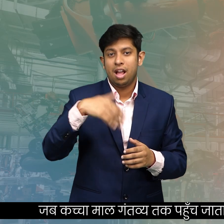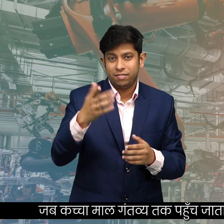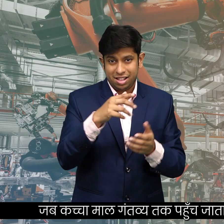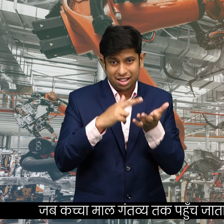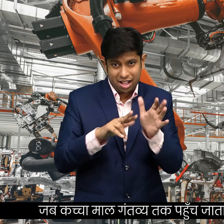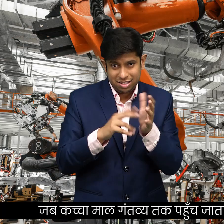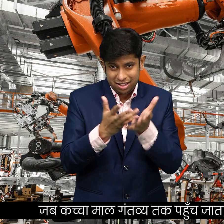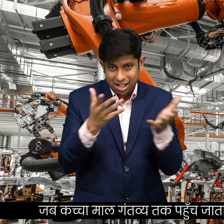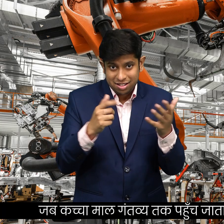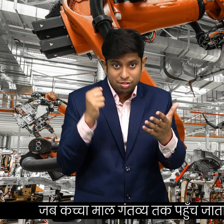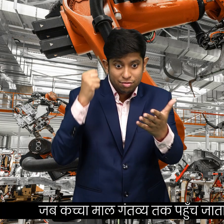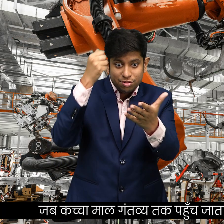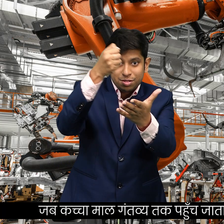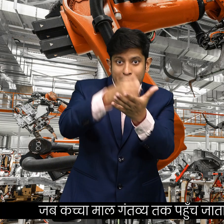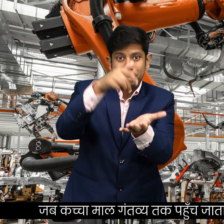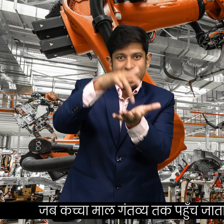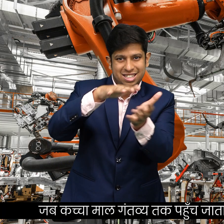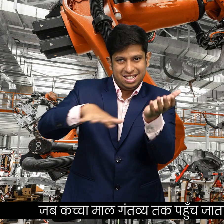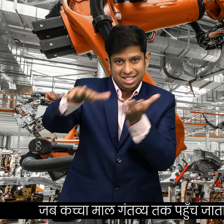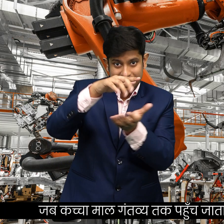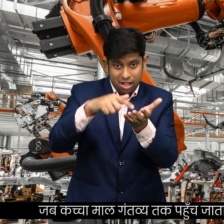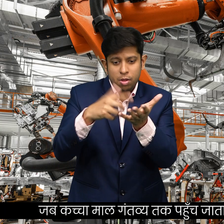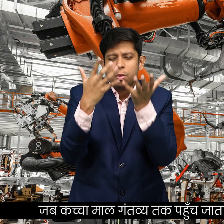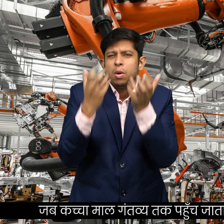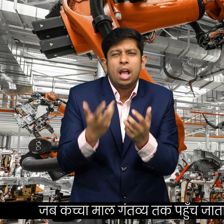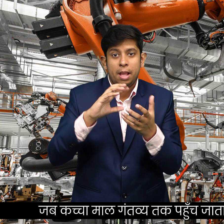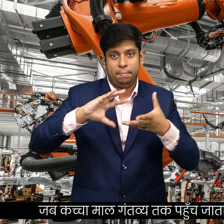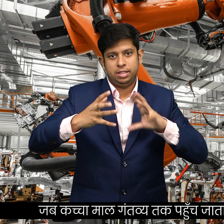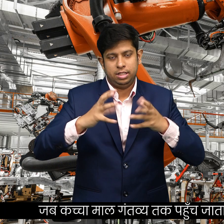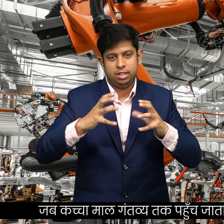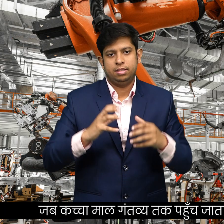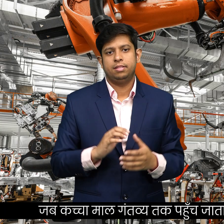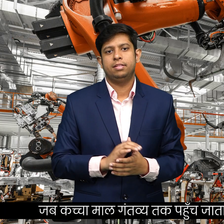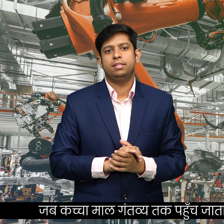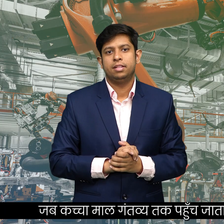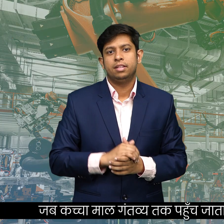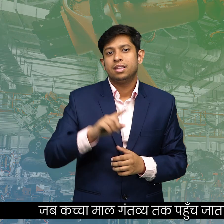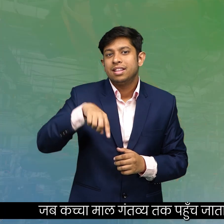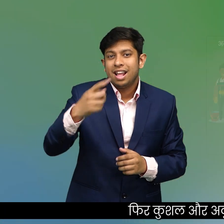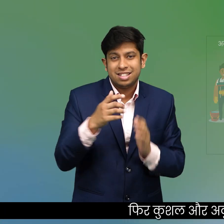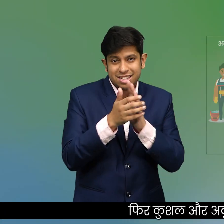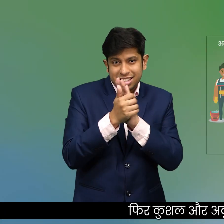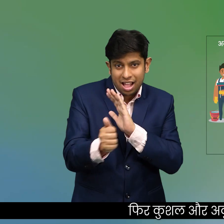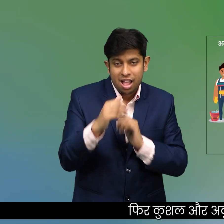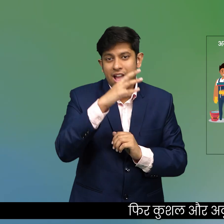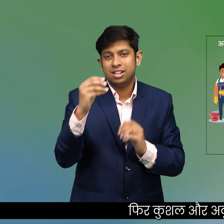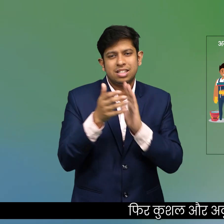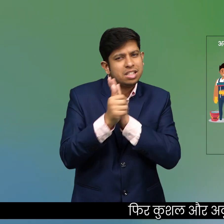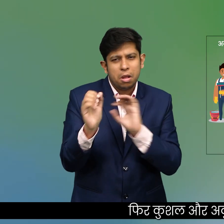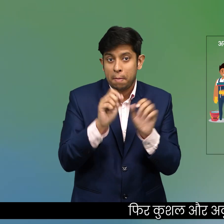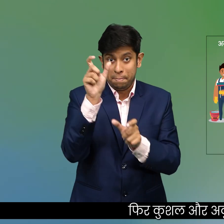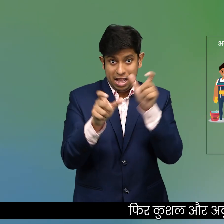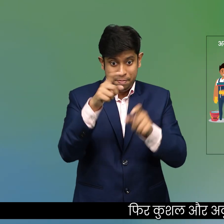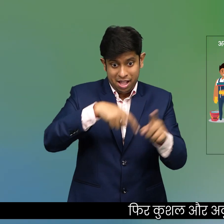जब कच्चा माल गंतव्य तक पहुंच जाता है तो हमें मशीनरी की आवश्यकता होती है। फिर कुशल और